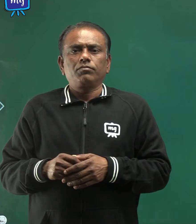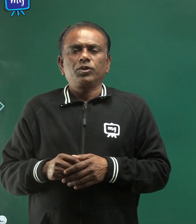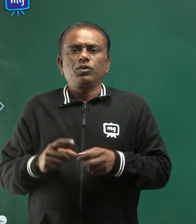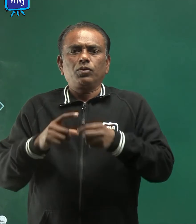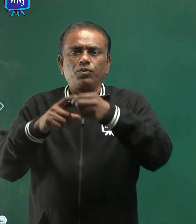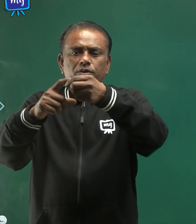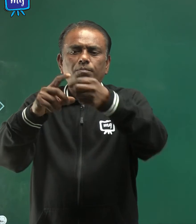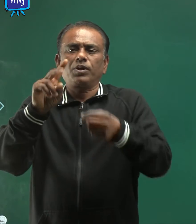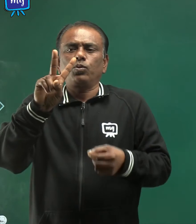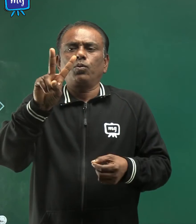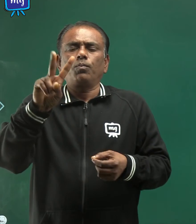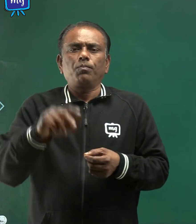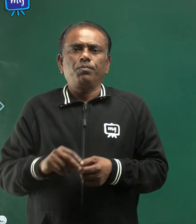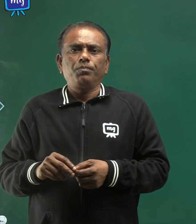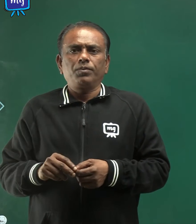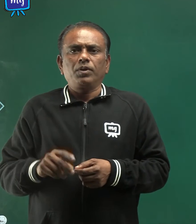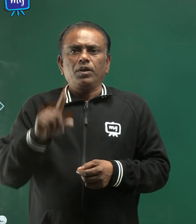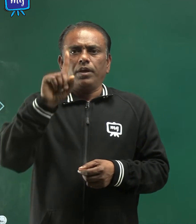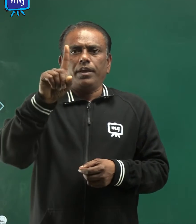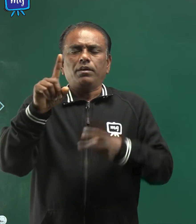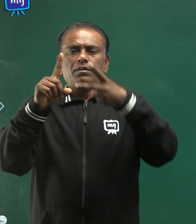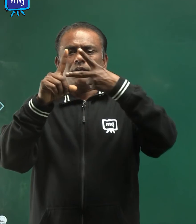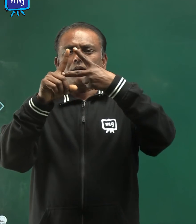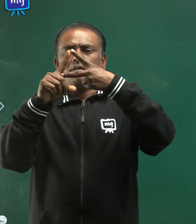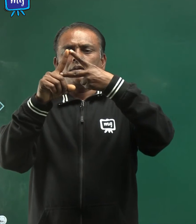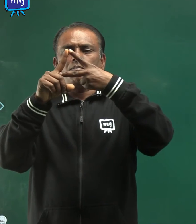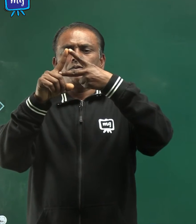प्रश्न 2, एक त्रिभुज